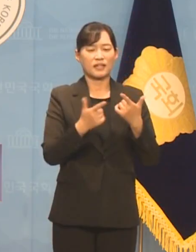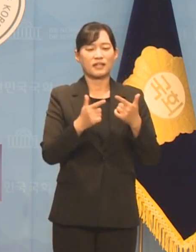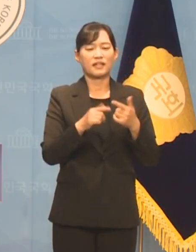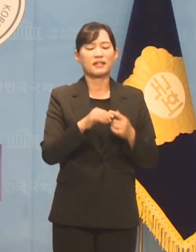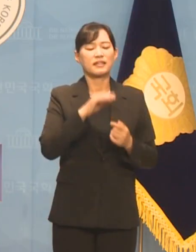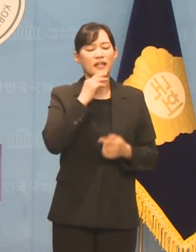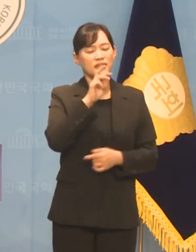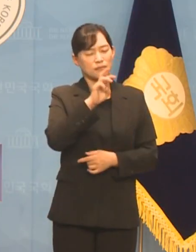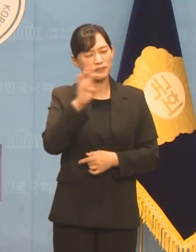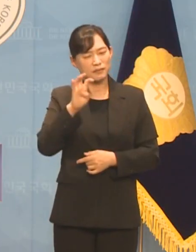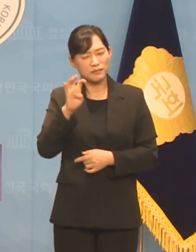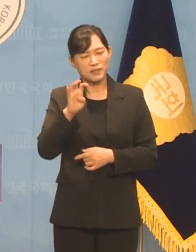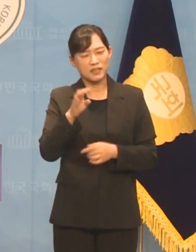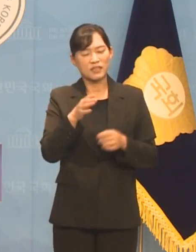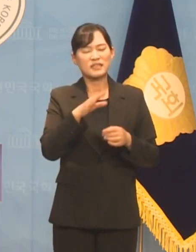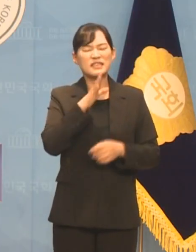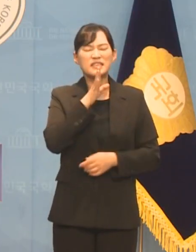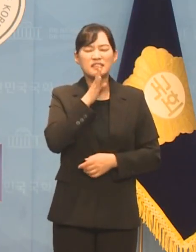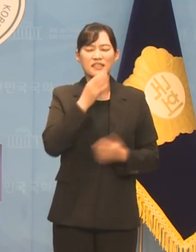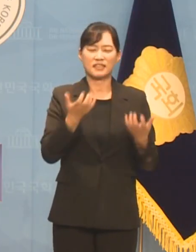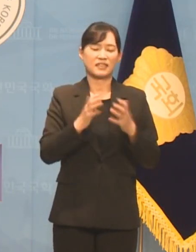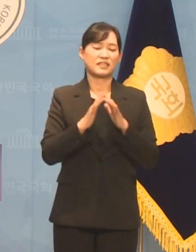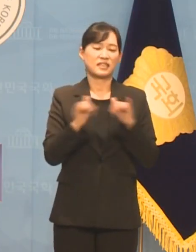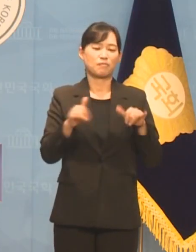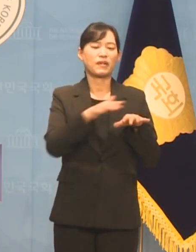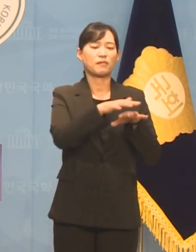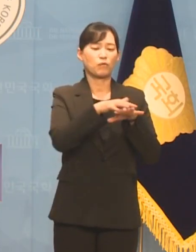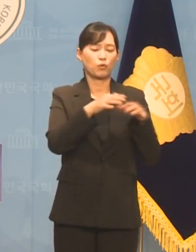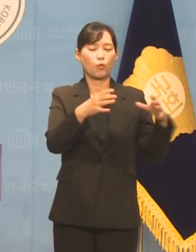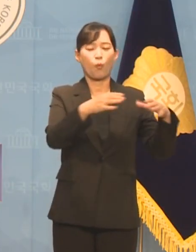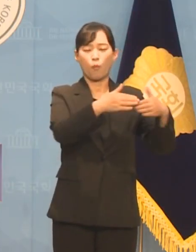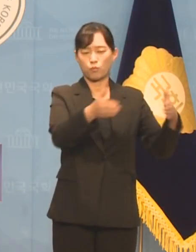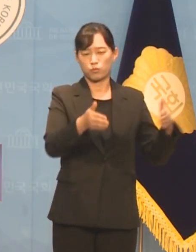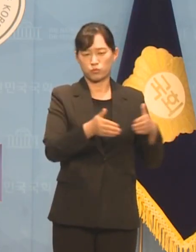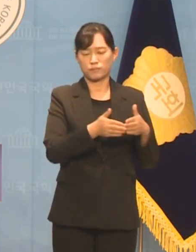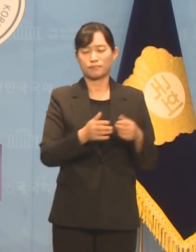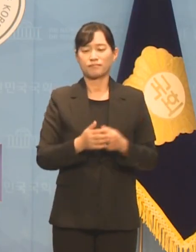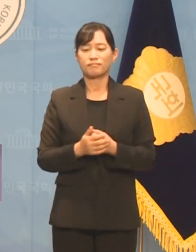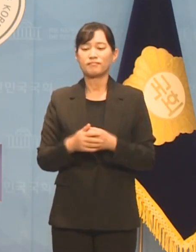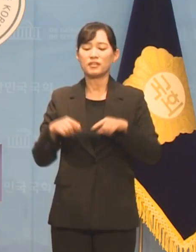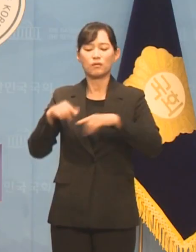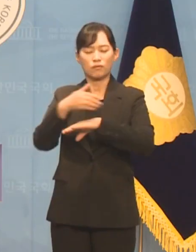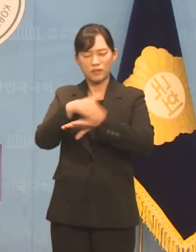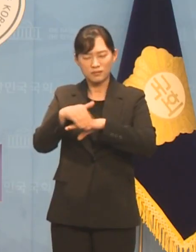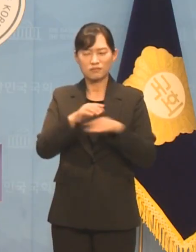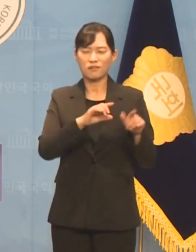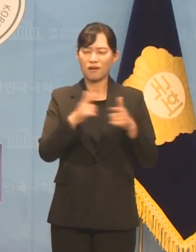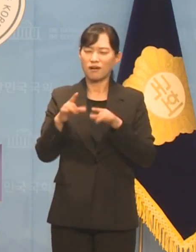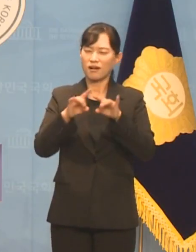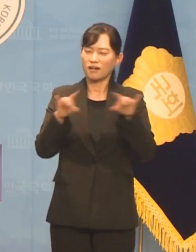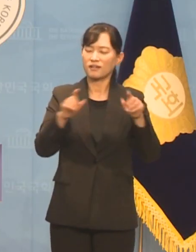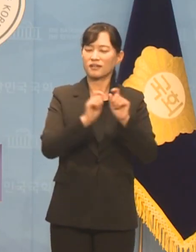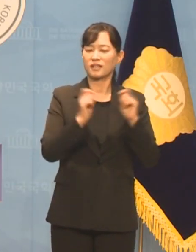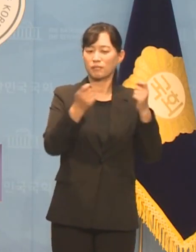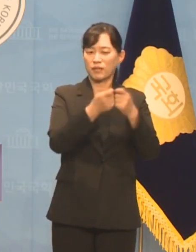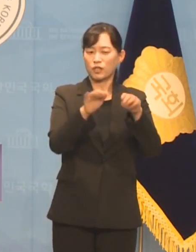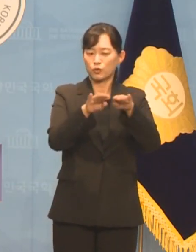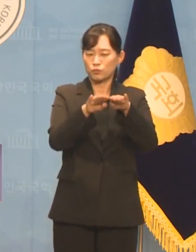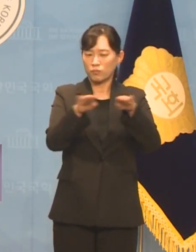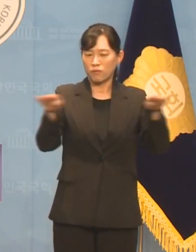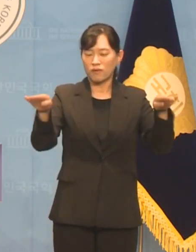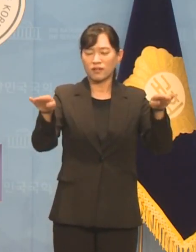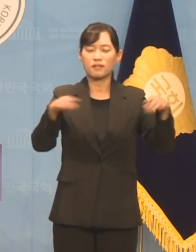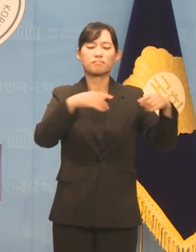40대의 실무자 중심의 캠프입니다. 공보와 홍보, 메시지와 일정, 정책 등 각 팀의 수평적 체계로